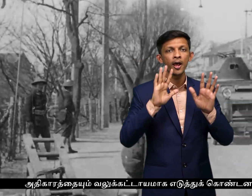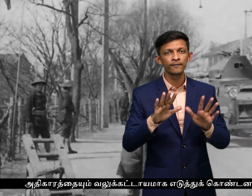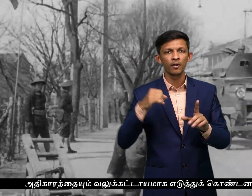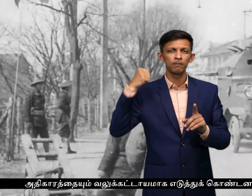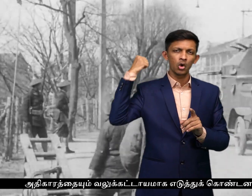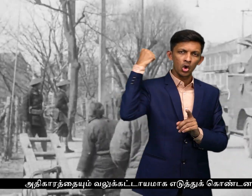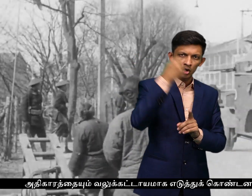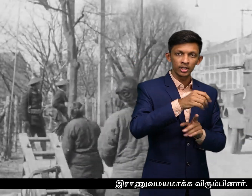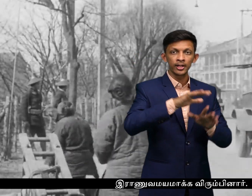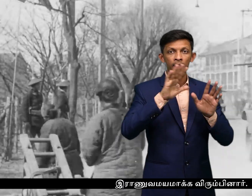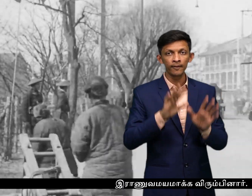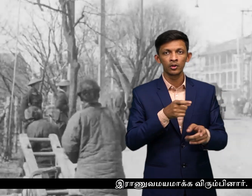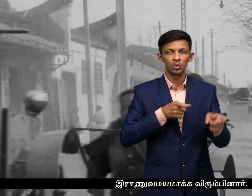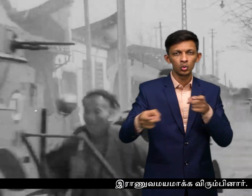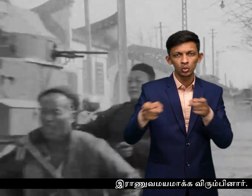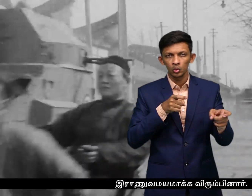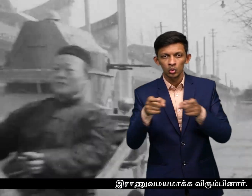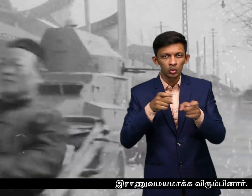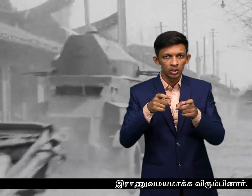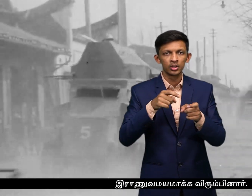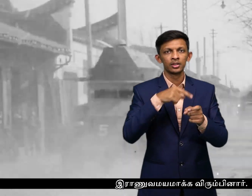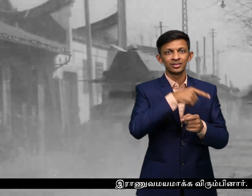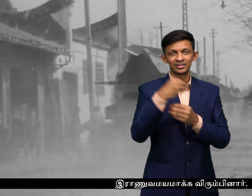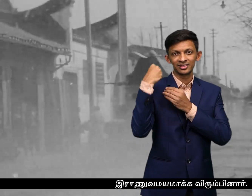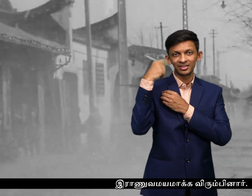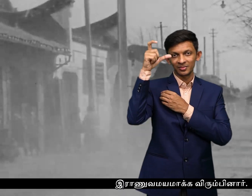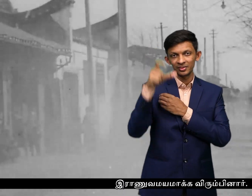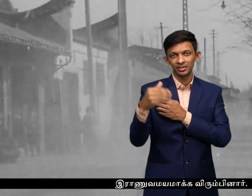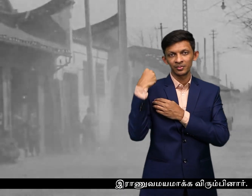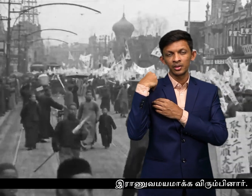எடுத்துக்கொண்டனர். சியாங்கும் நாட்டை இராணுவமயமாக்க விரும்பினார்.